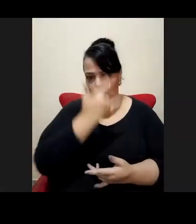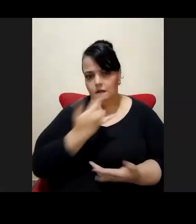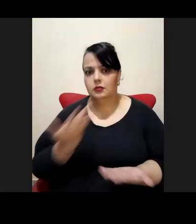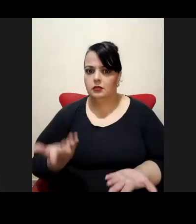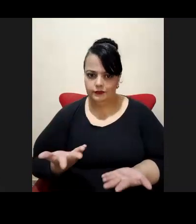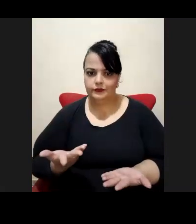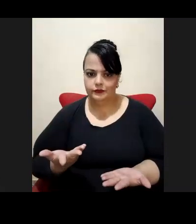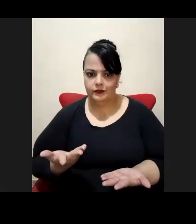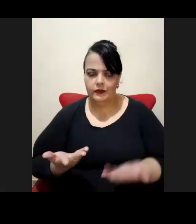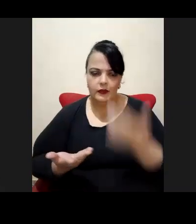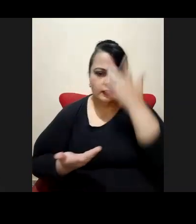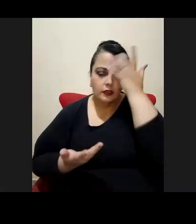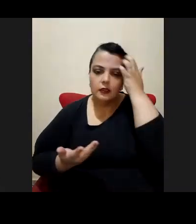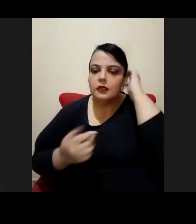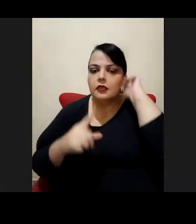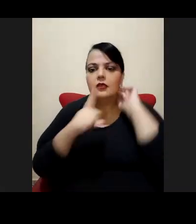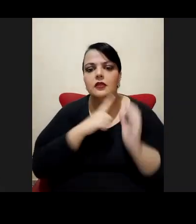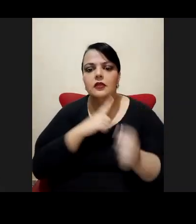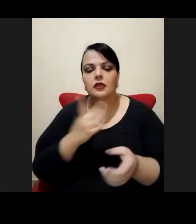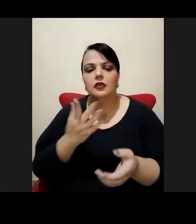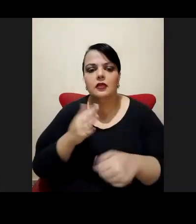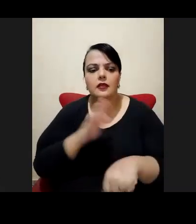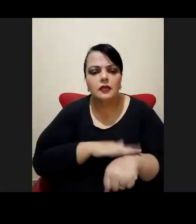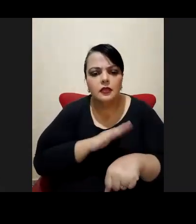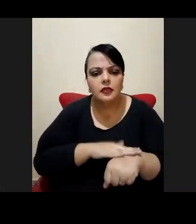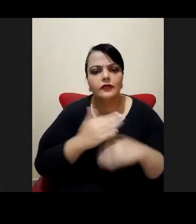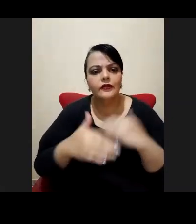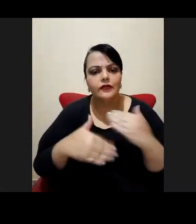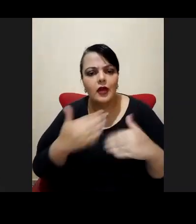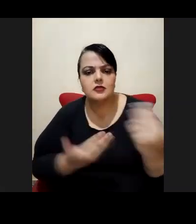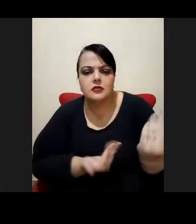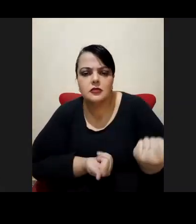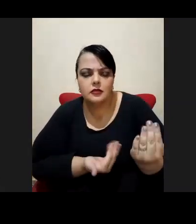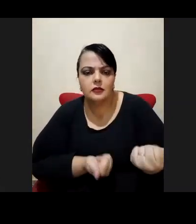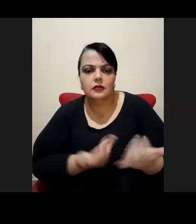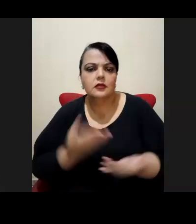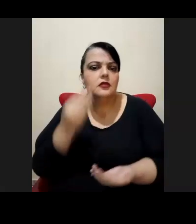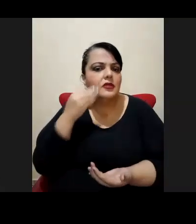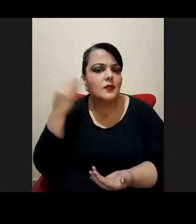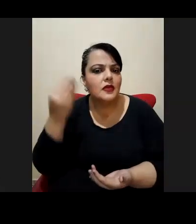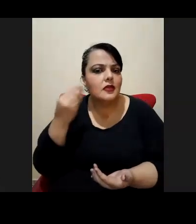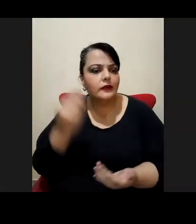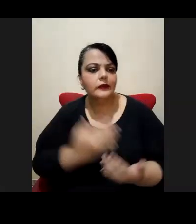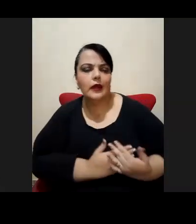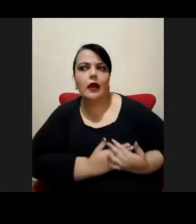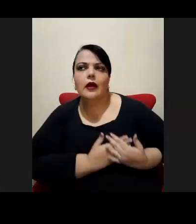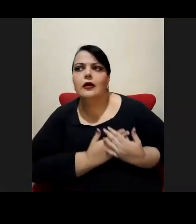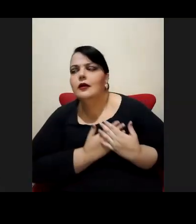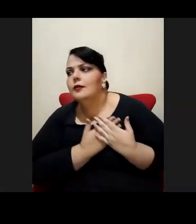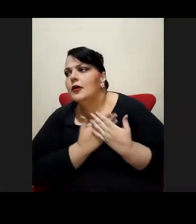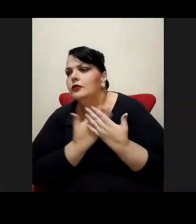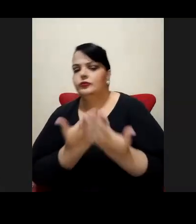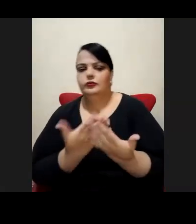e talvez mais evidente ainda numa fase mais precoce, seja a experiência do apaixonar-se, e o apaixonar-se